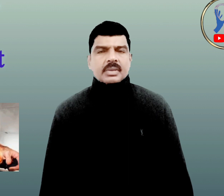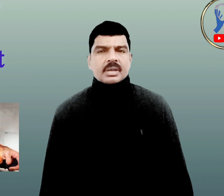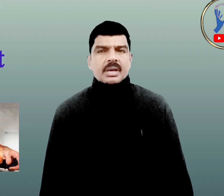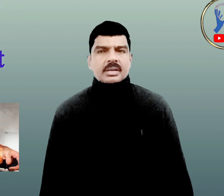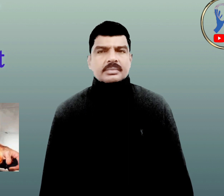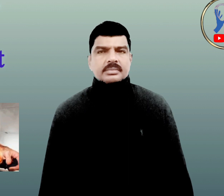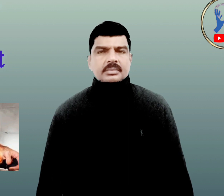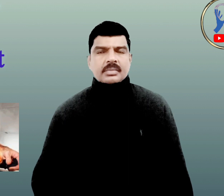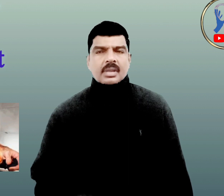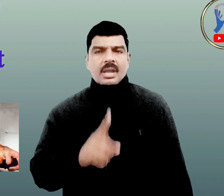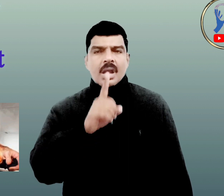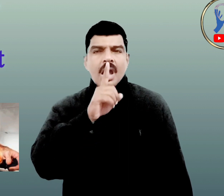गरम